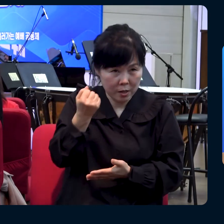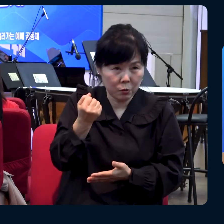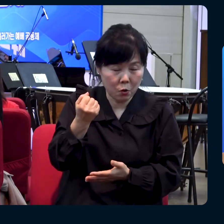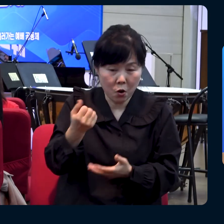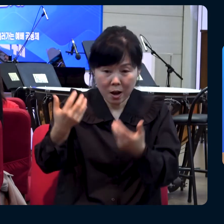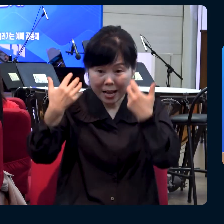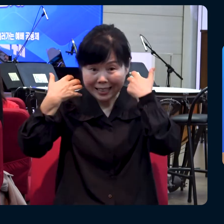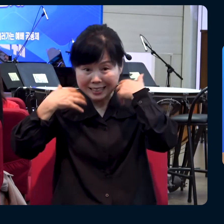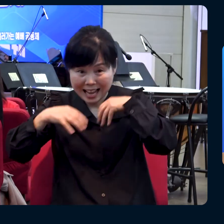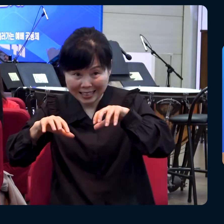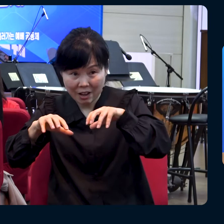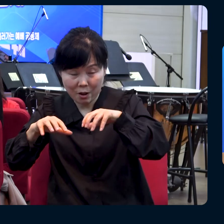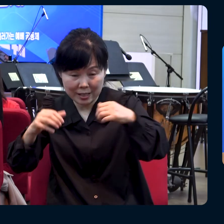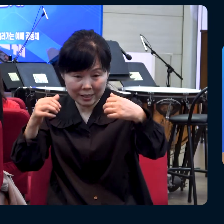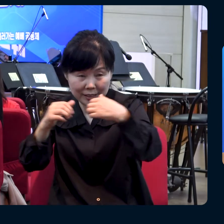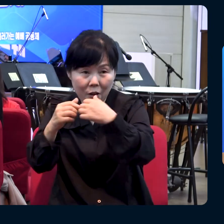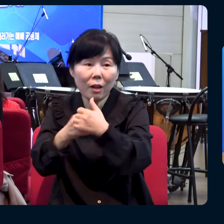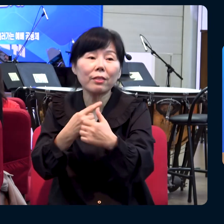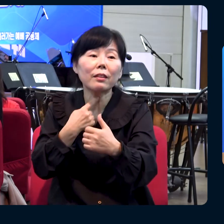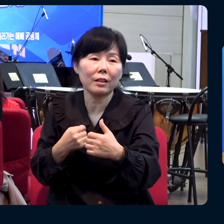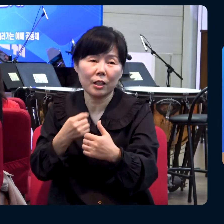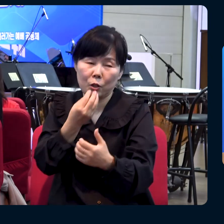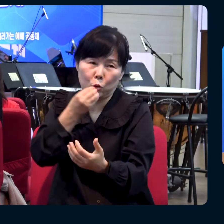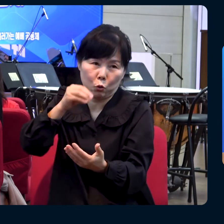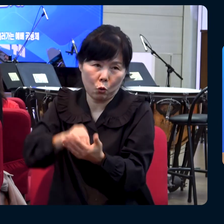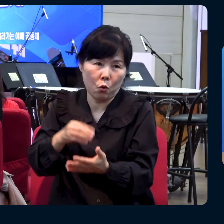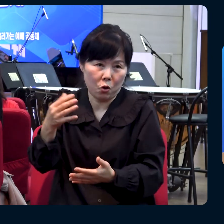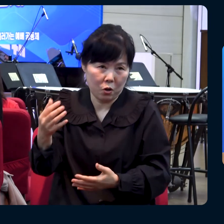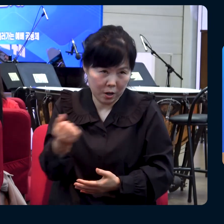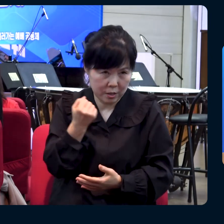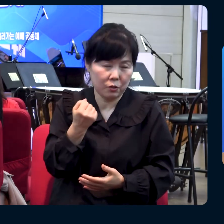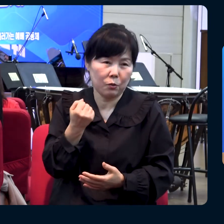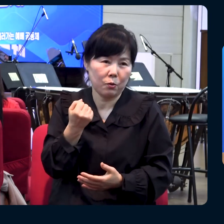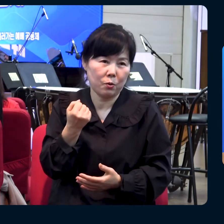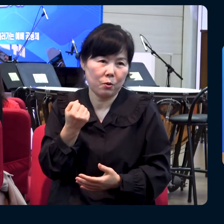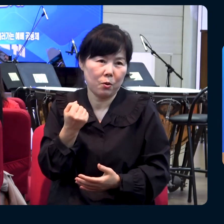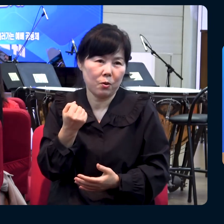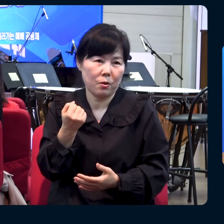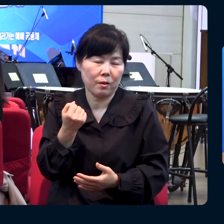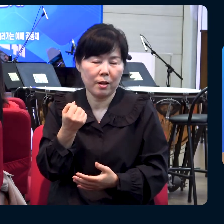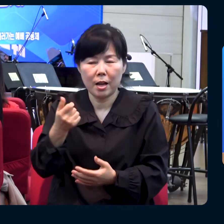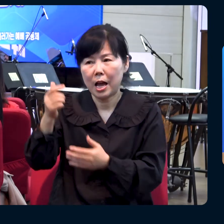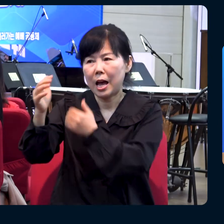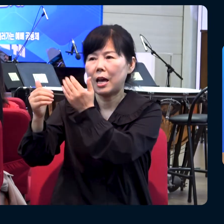사자와 곰과 싸울 때처럼 기도했을 것입니다. 하나님, 저는 못 이깁니다.